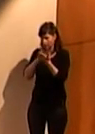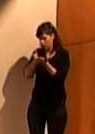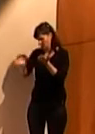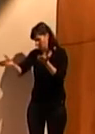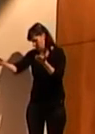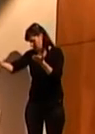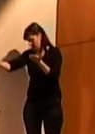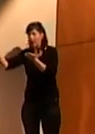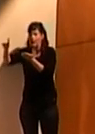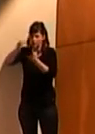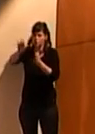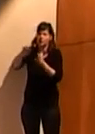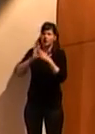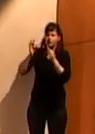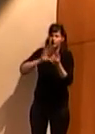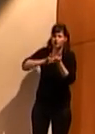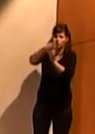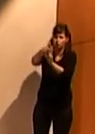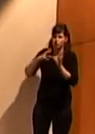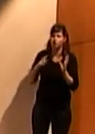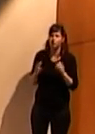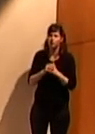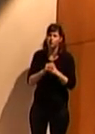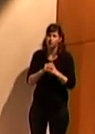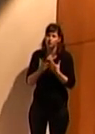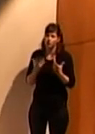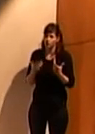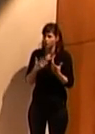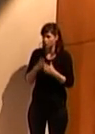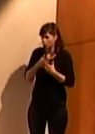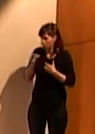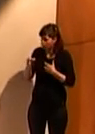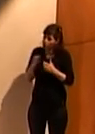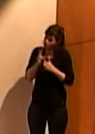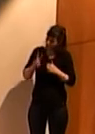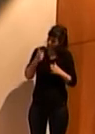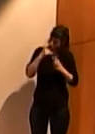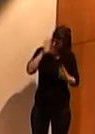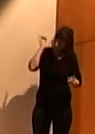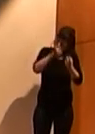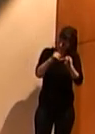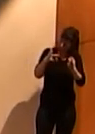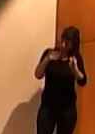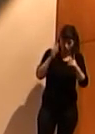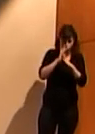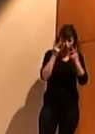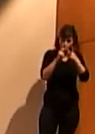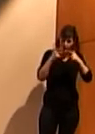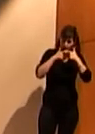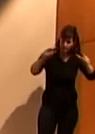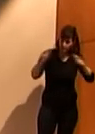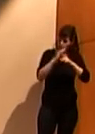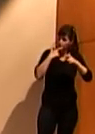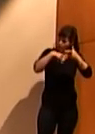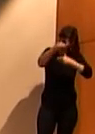oui, c'était sur l'évolution. Donc oui, de toute façon, nous, c'est déjà du mobilier urbain, puisque l'idée de rendre les villes accessibles. Et puis après, bon,